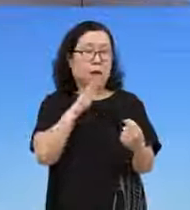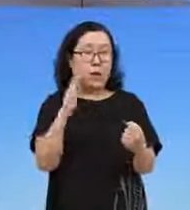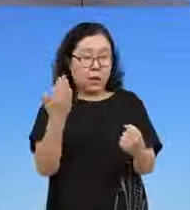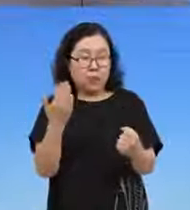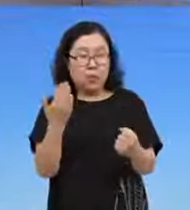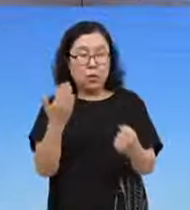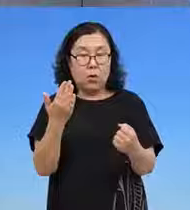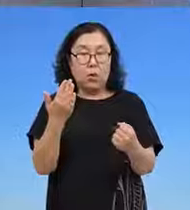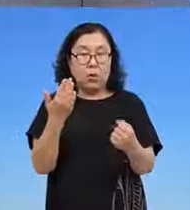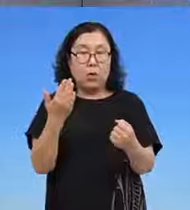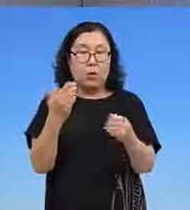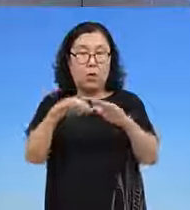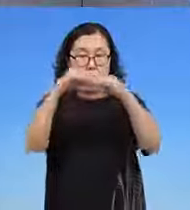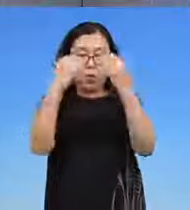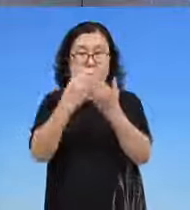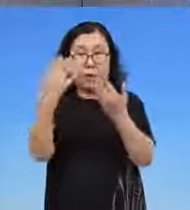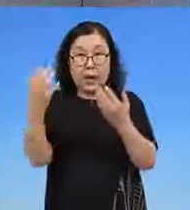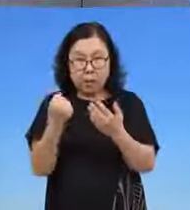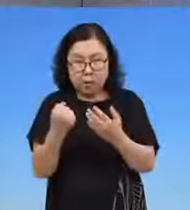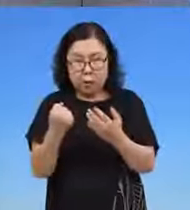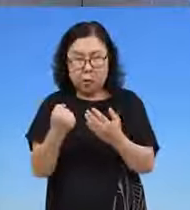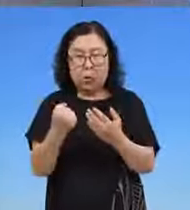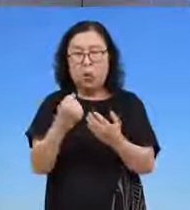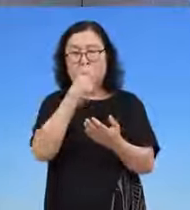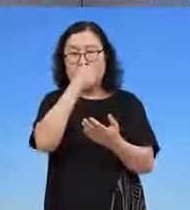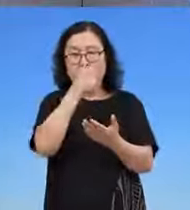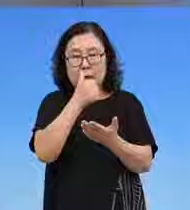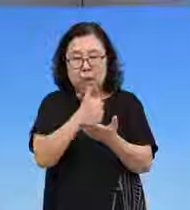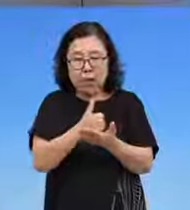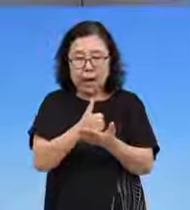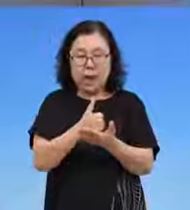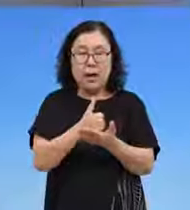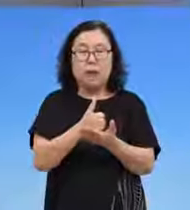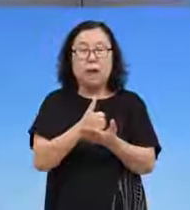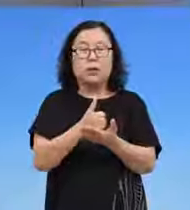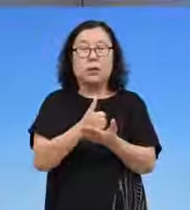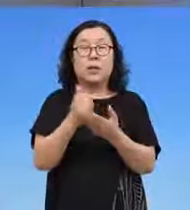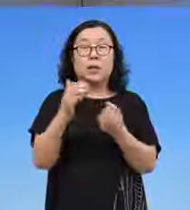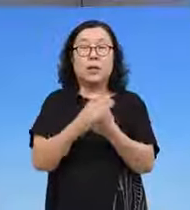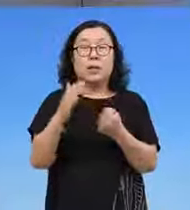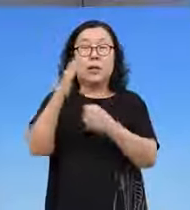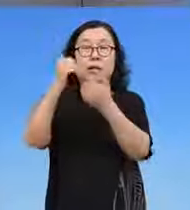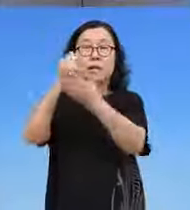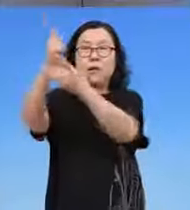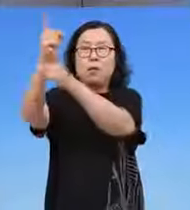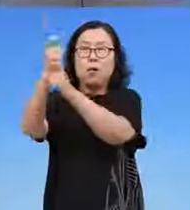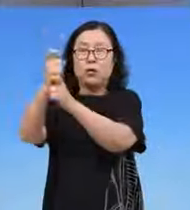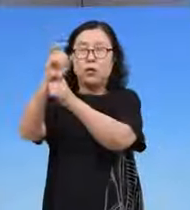다 갖추어도 근원적으로 죄로 말미암아 하나님과 원수되었던 그 상태가